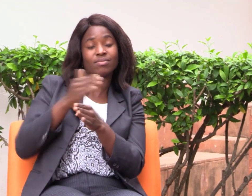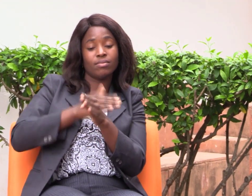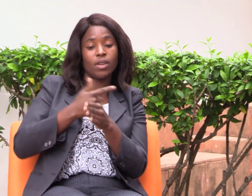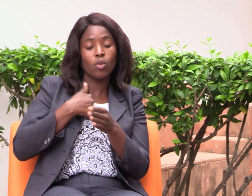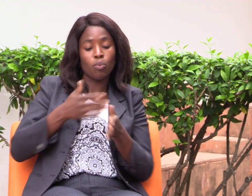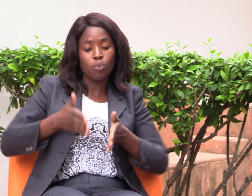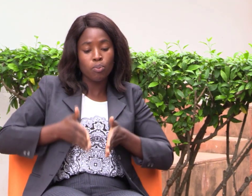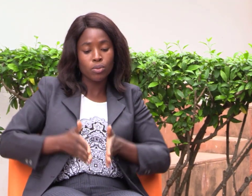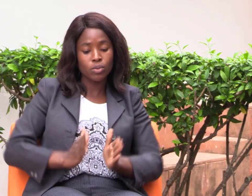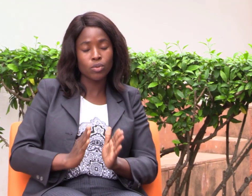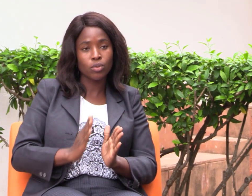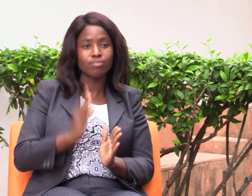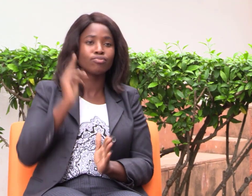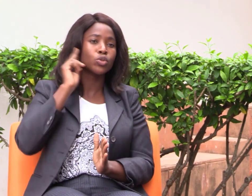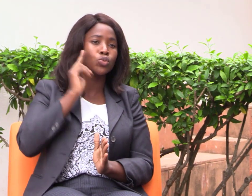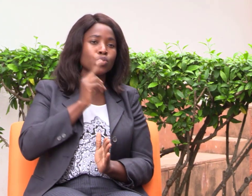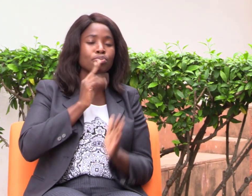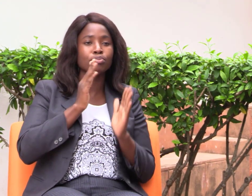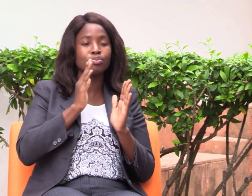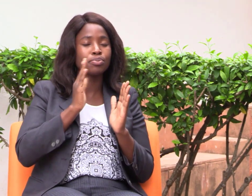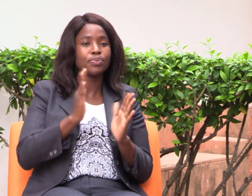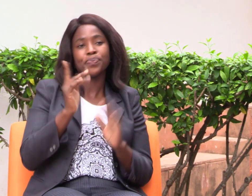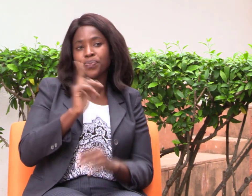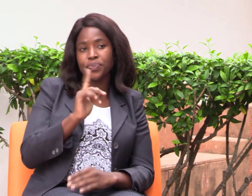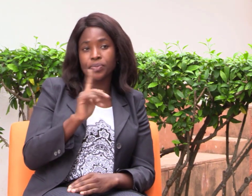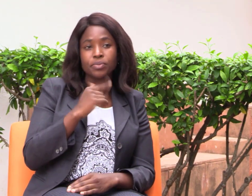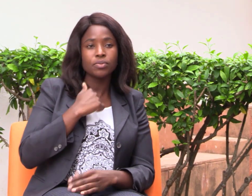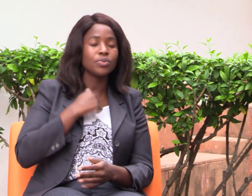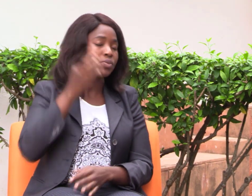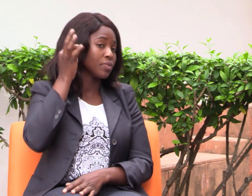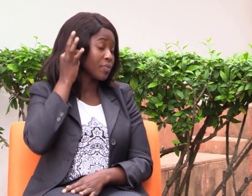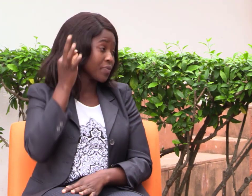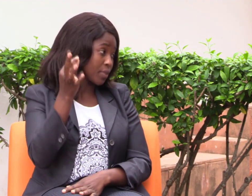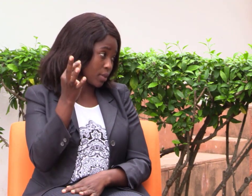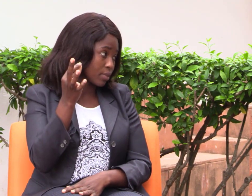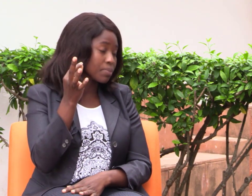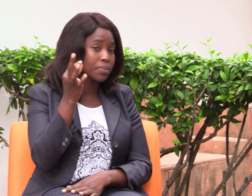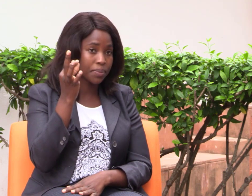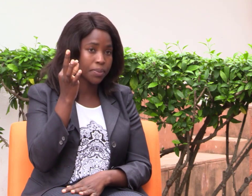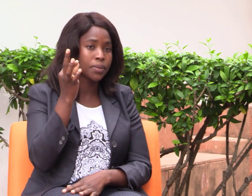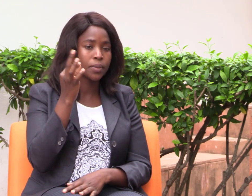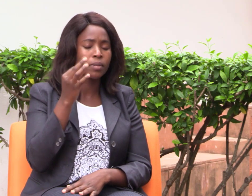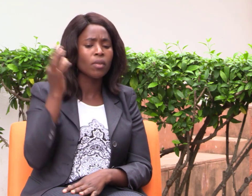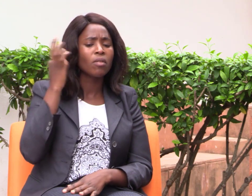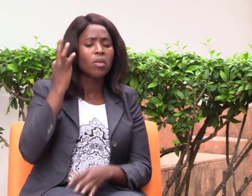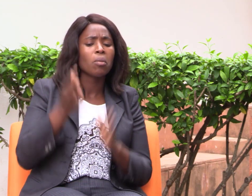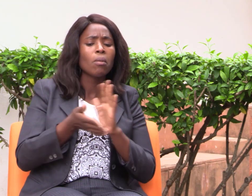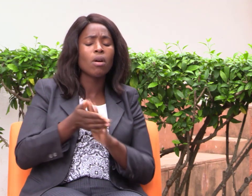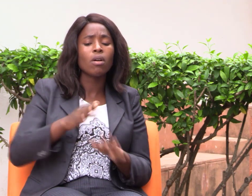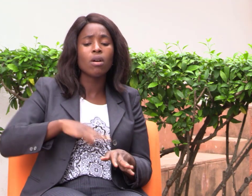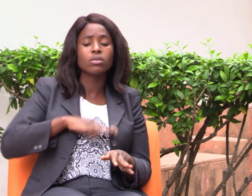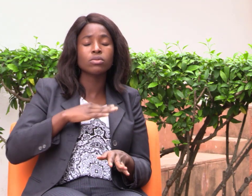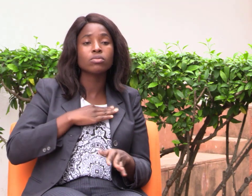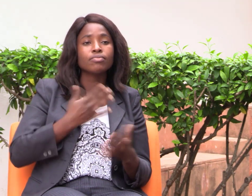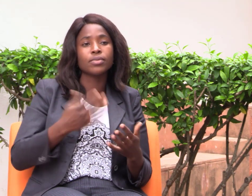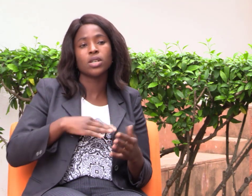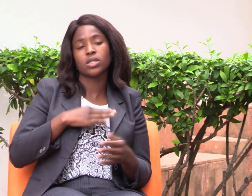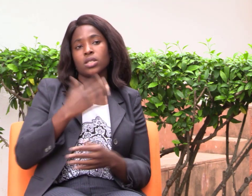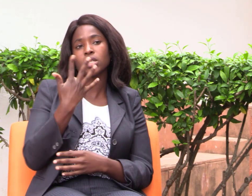pouco também da minha história, eu não nasci surda, nasci ouvinte e com